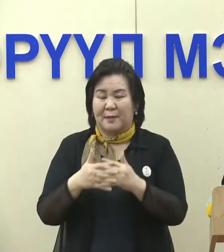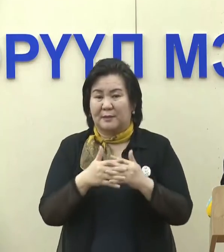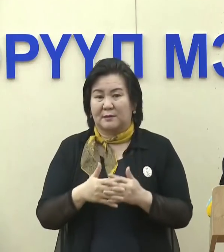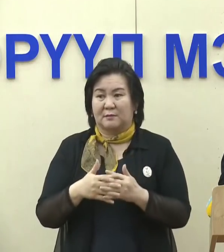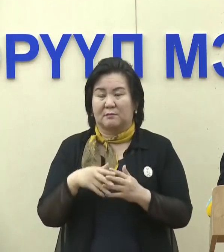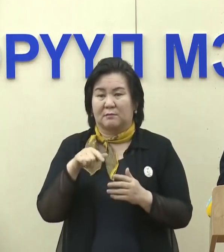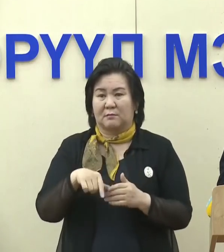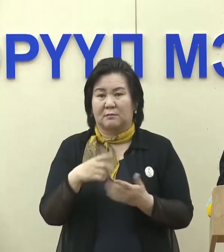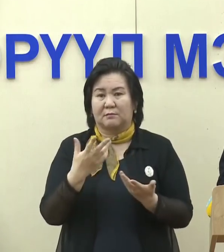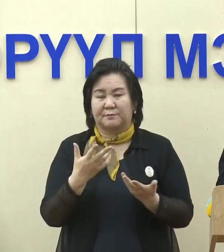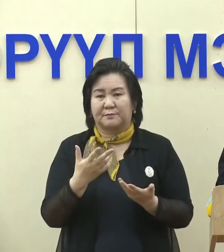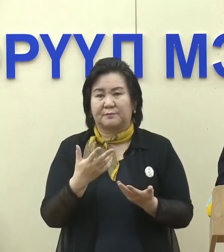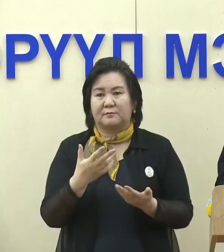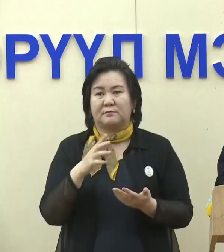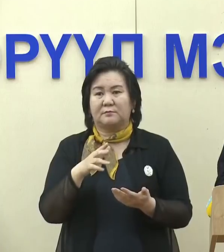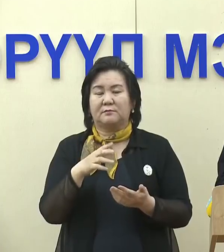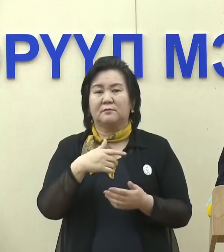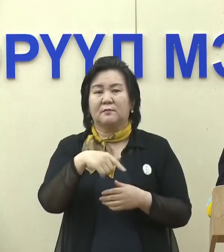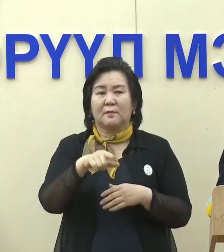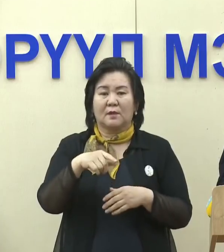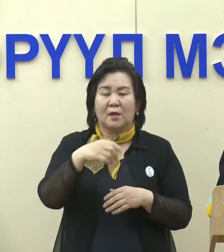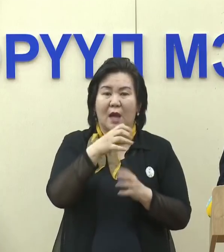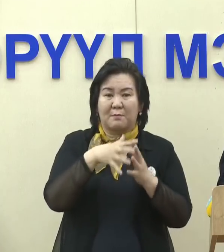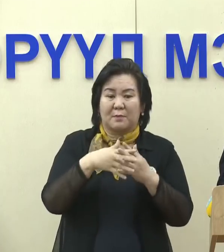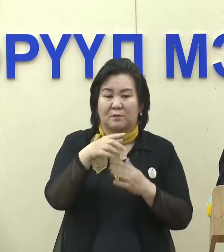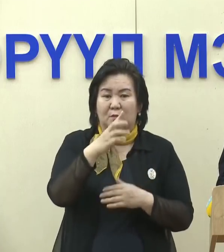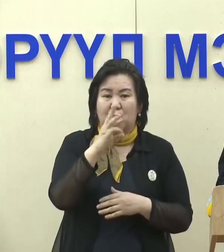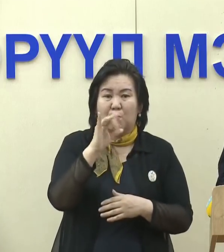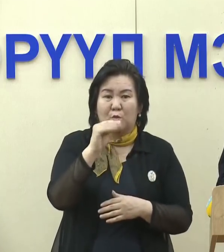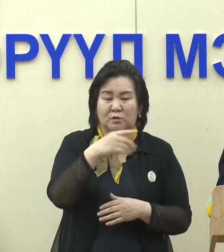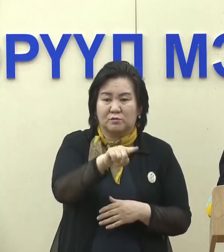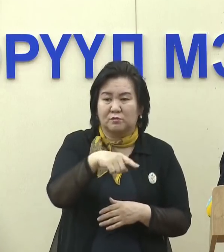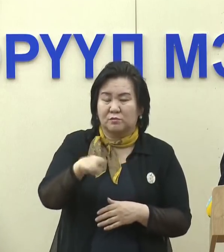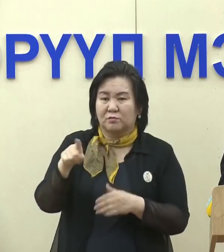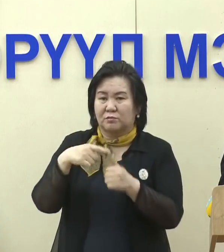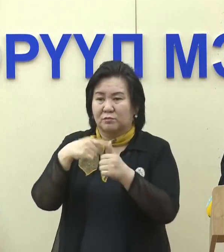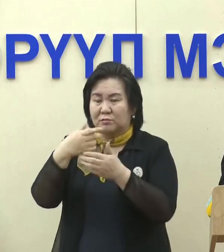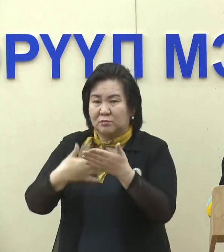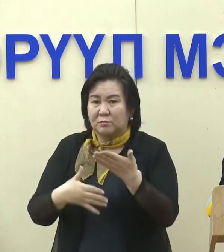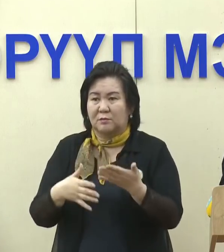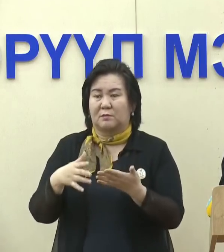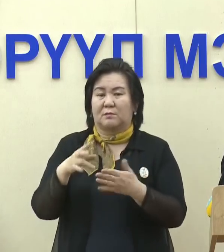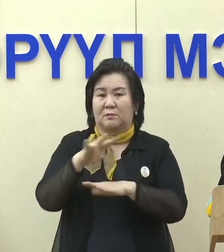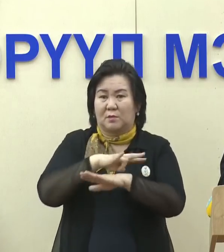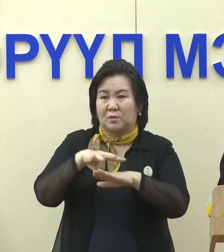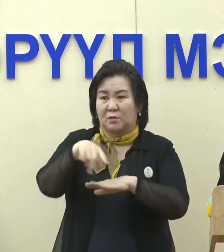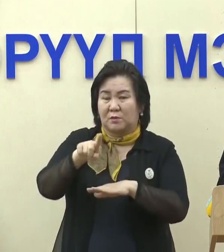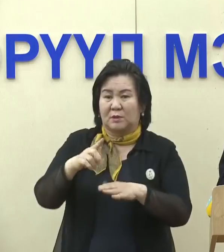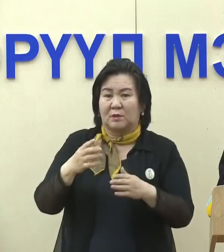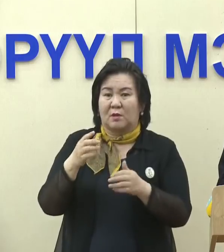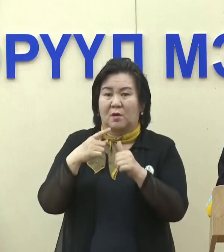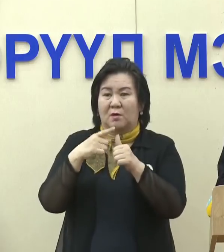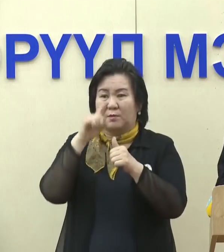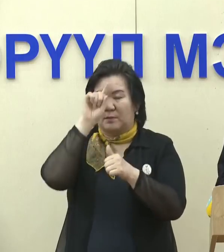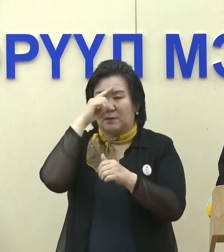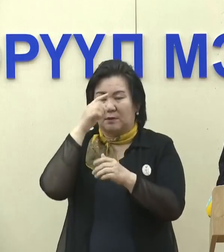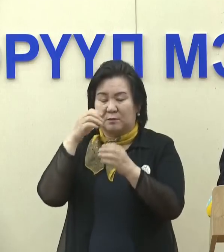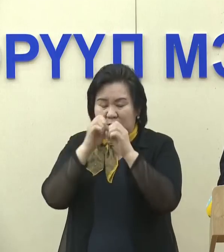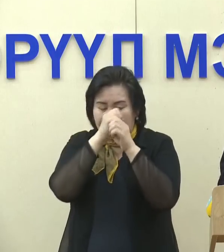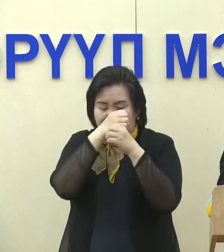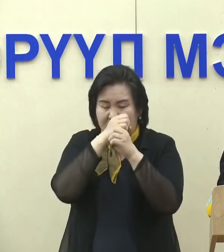бол 50 мууж улс олон харьяалах нутаг дэвсгэрт халдвар бүртгэгдсэн байгаа. Тус улсын нутаг дэвсгэрт оншлогдож бүртгэгдсэн тохиолдлын